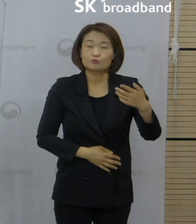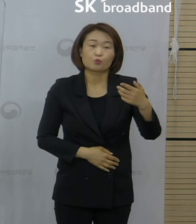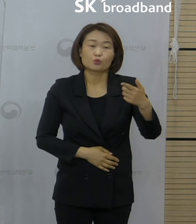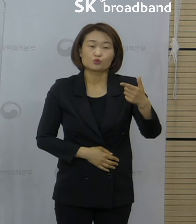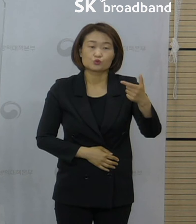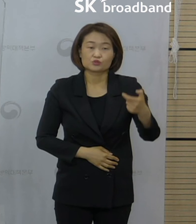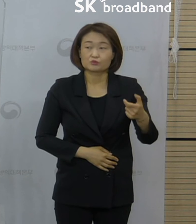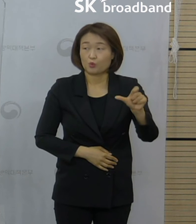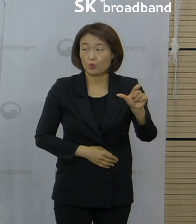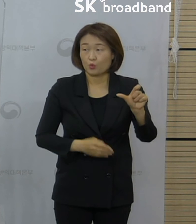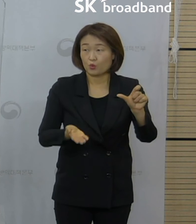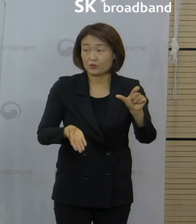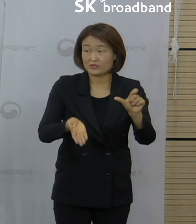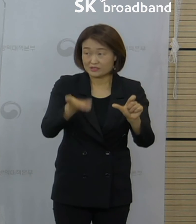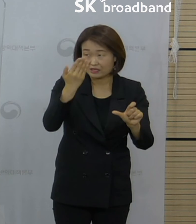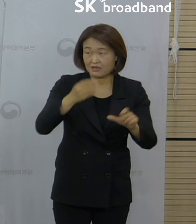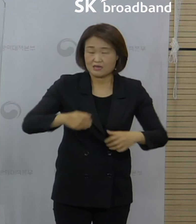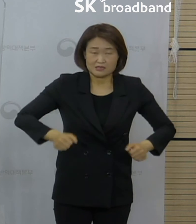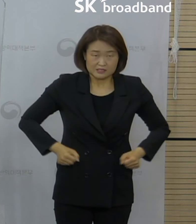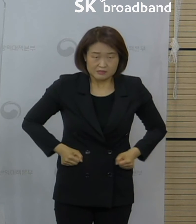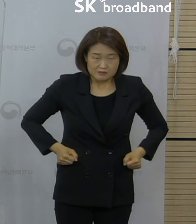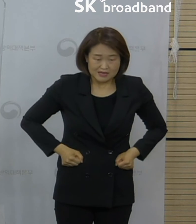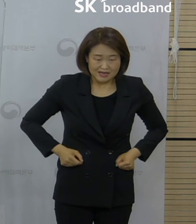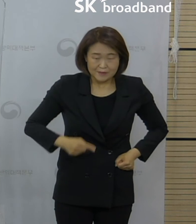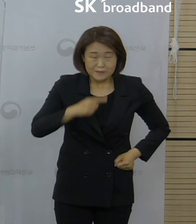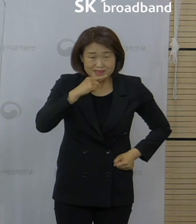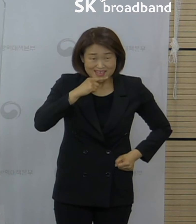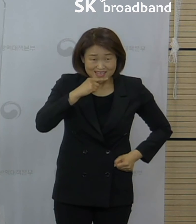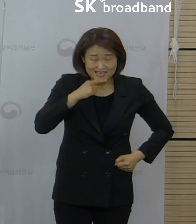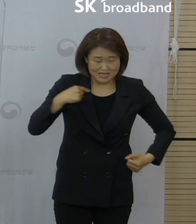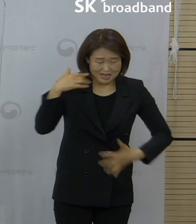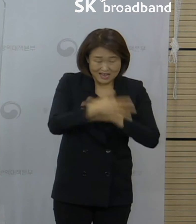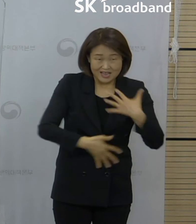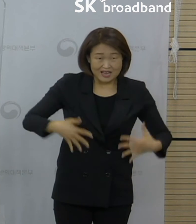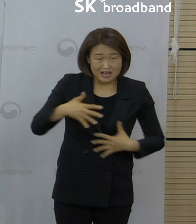투석 환자와 또 중증호흡기 질환 환자만 포함이 되어